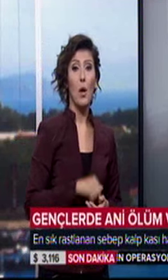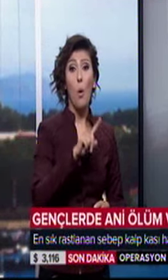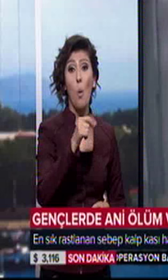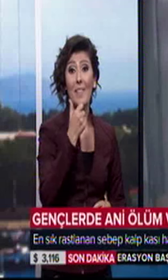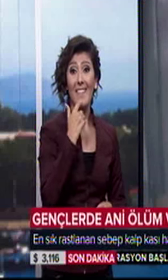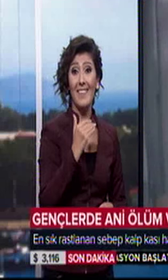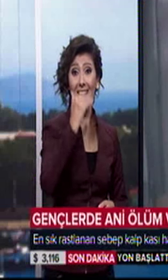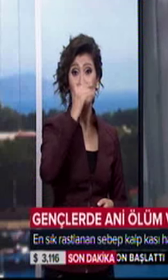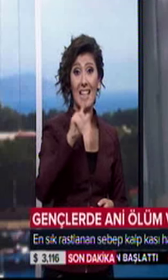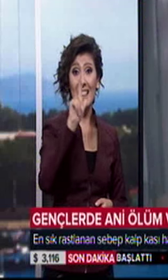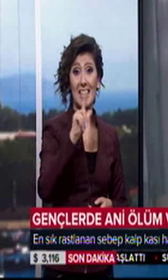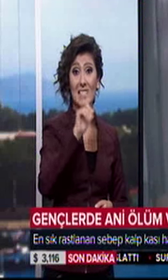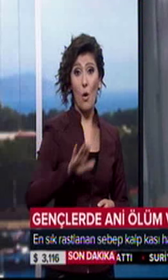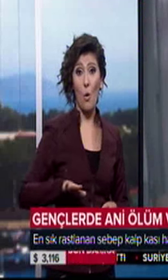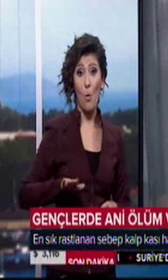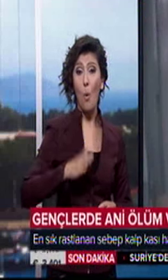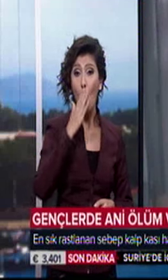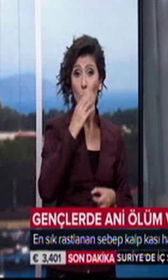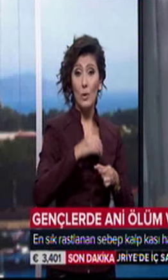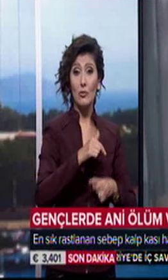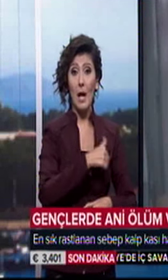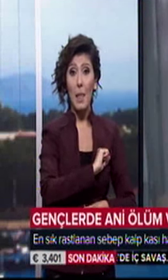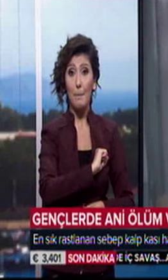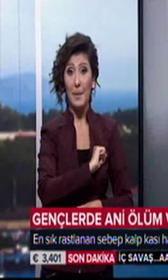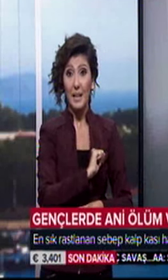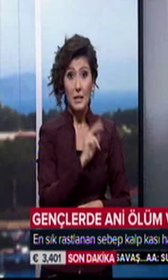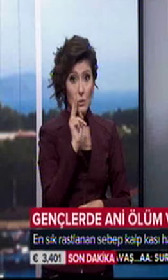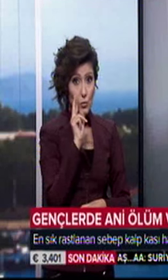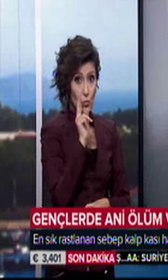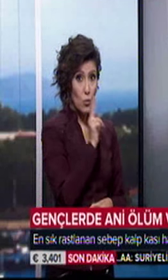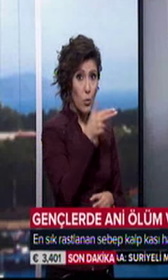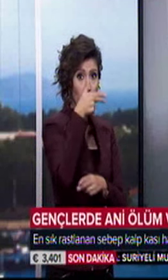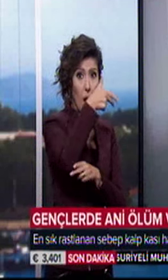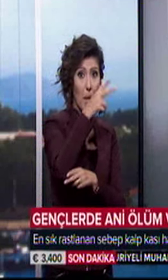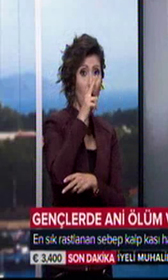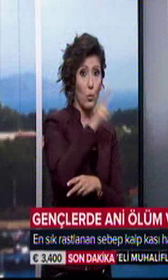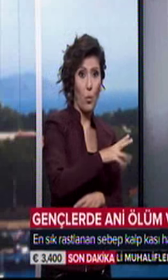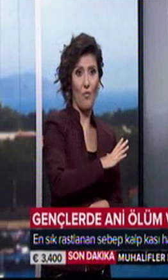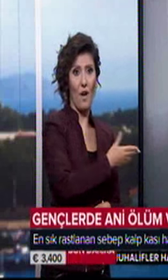...16 yaşındaki lise öğrencisi Hande Can'ın okulda kalp krizi geçirdiği anlar kameralara böyle yansıdı.